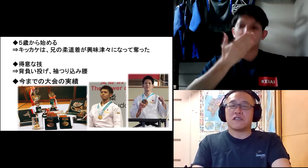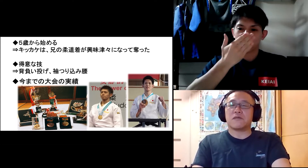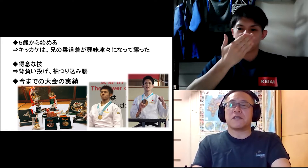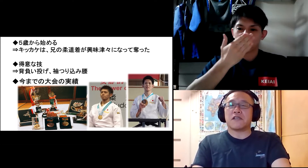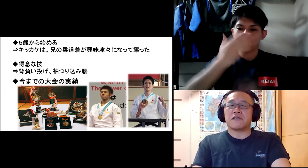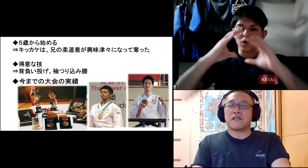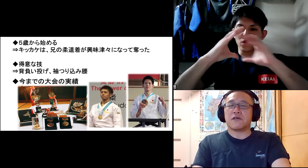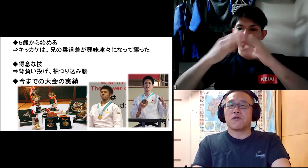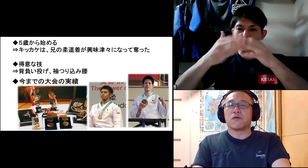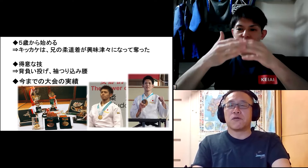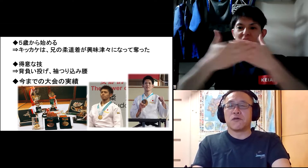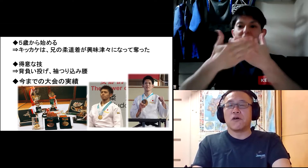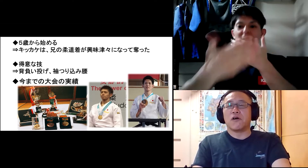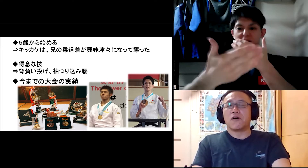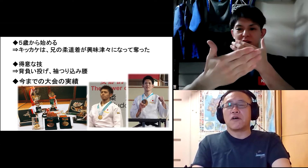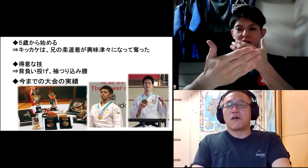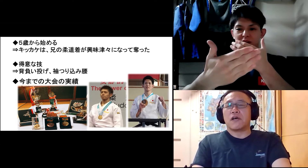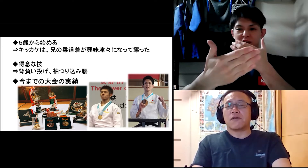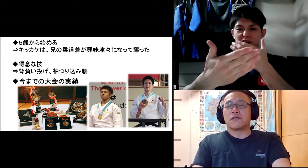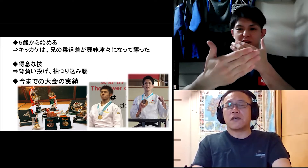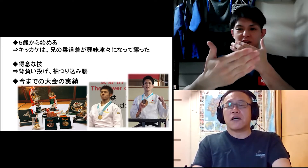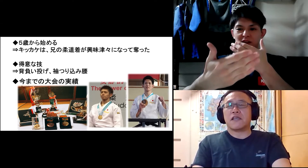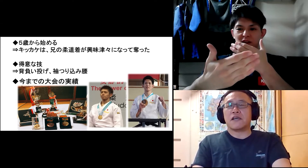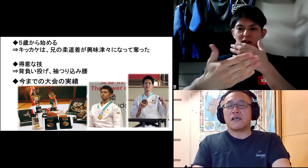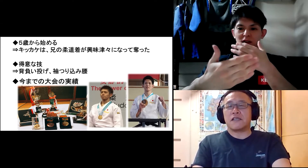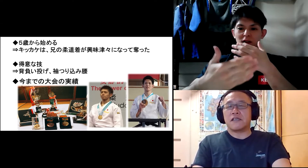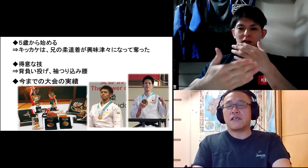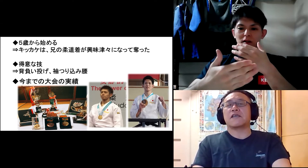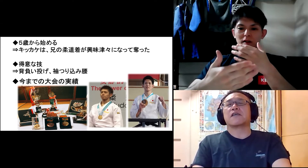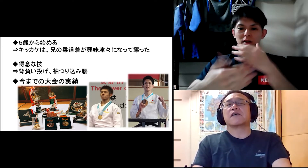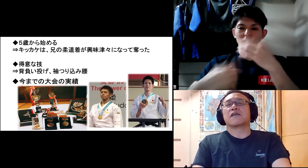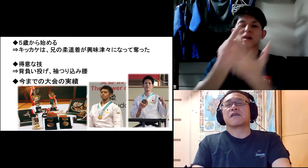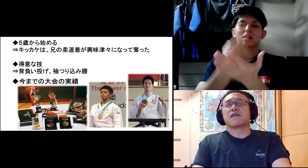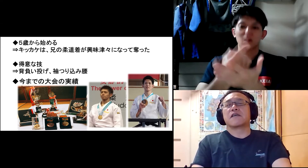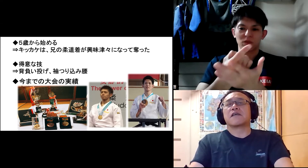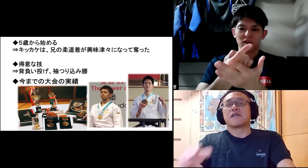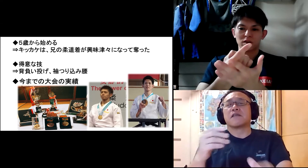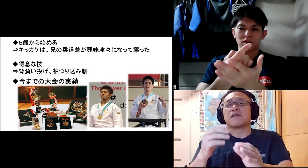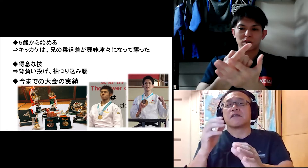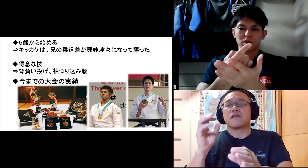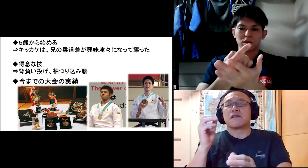僕は初めてですね、ローの、世界大会に、